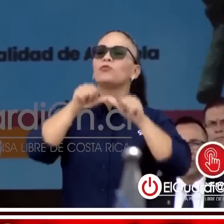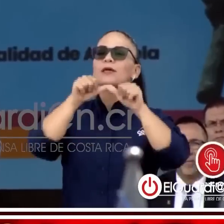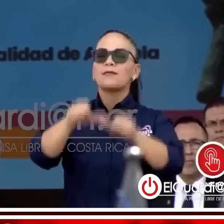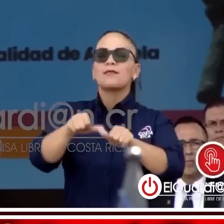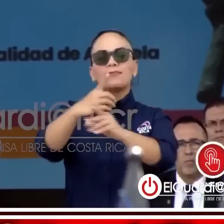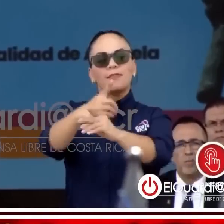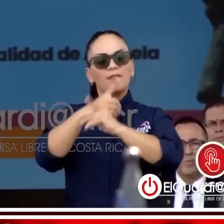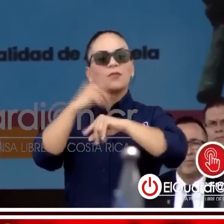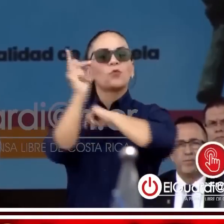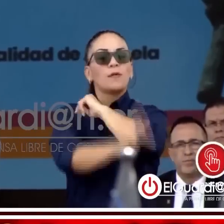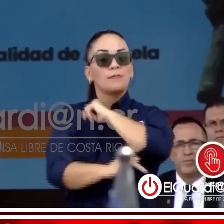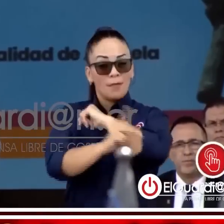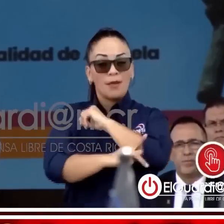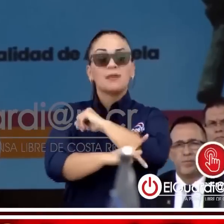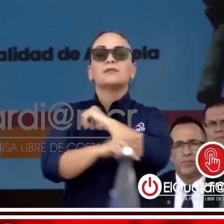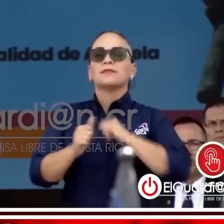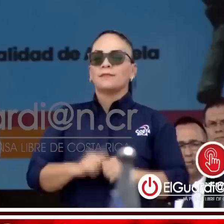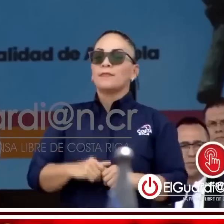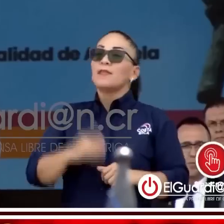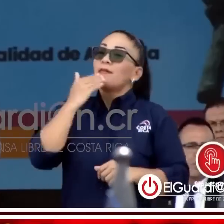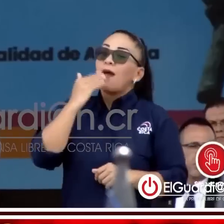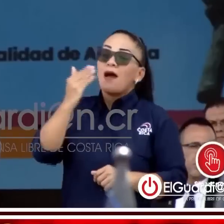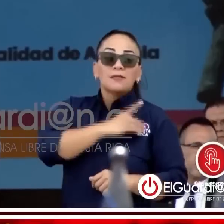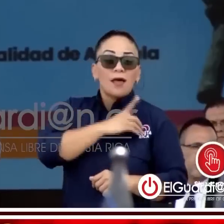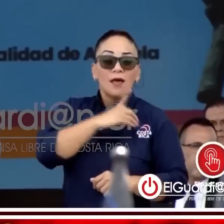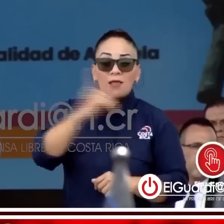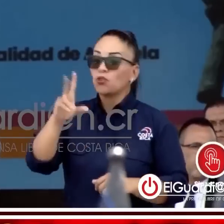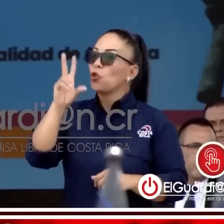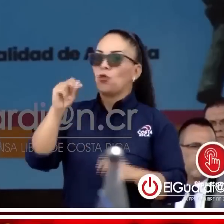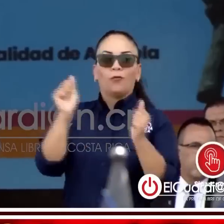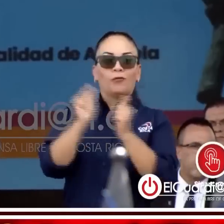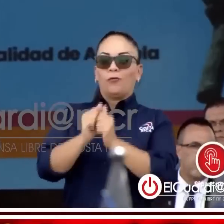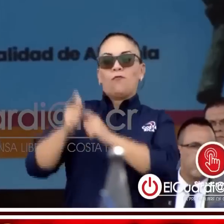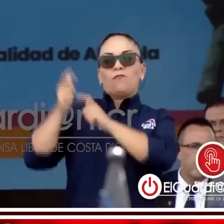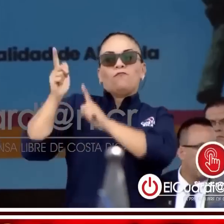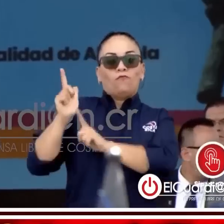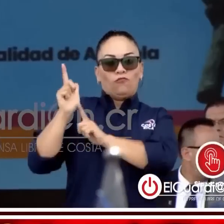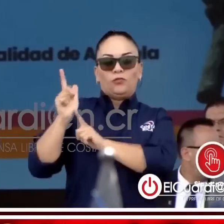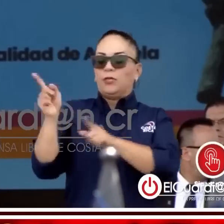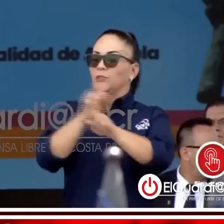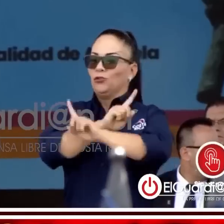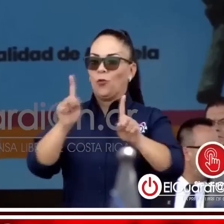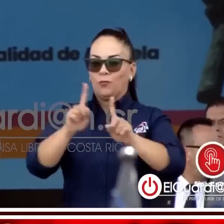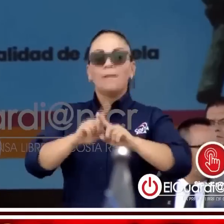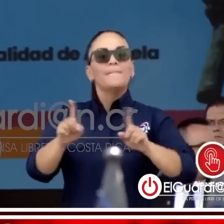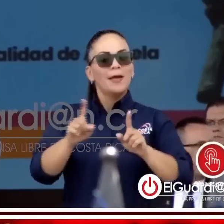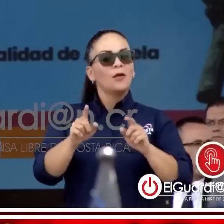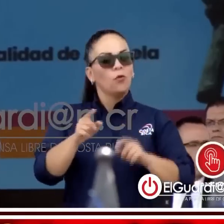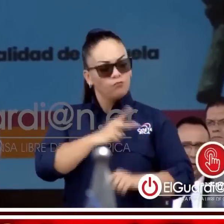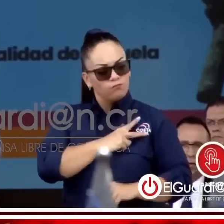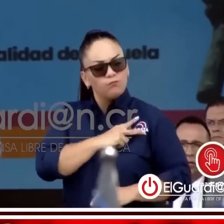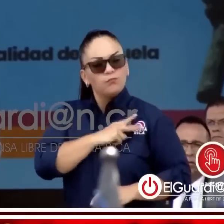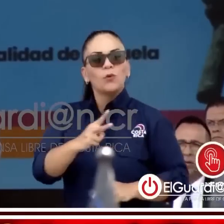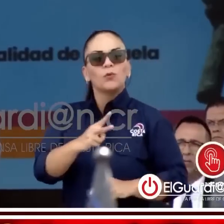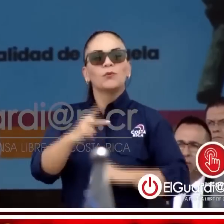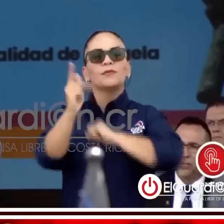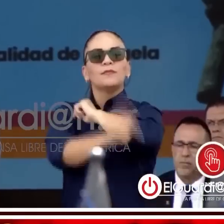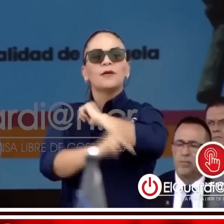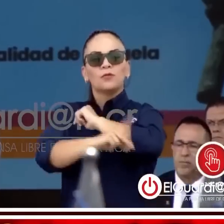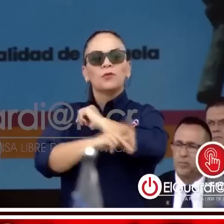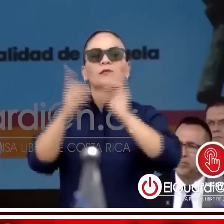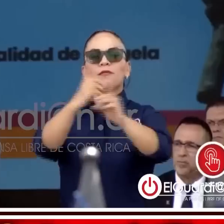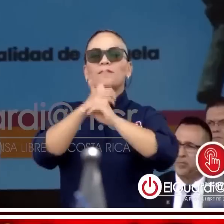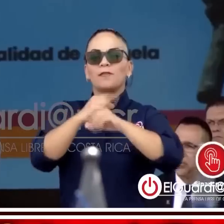defendiendo. Gracias a Dios, no con fusiles, pero con voluntad patriótica